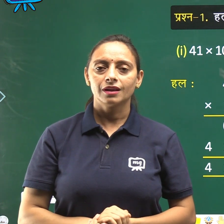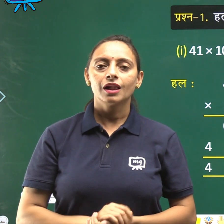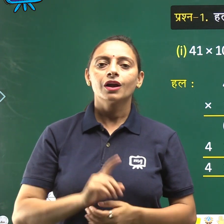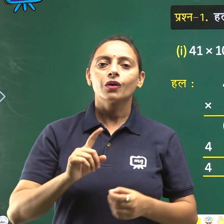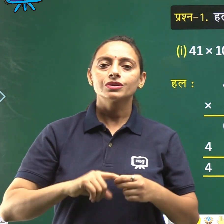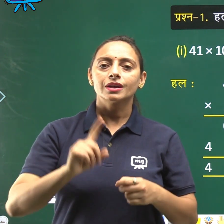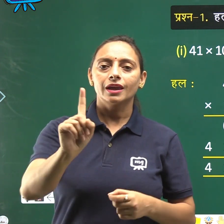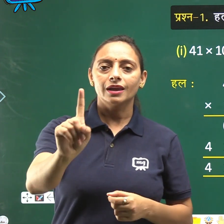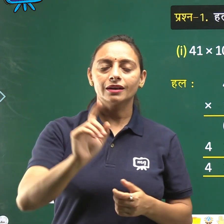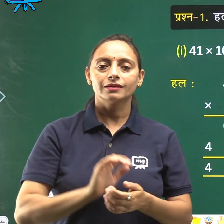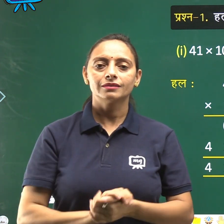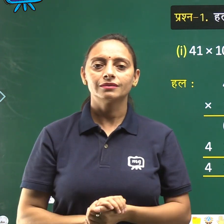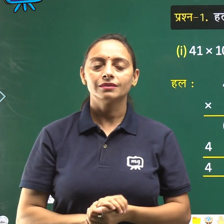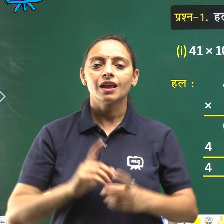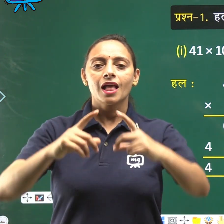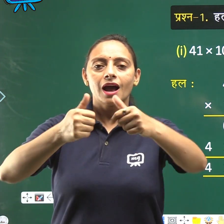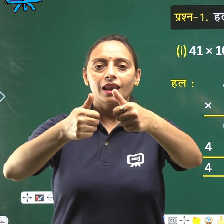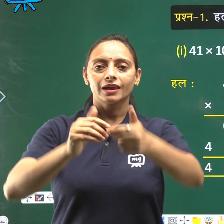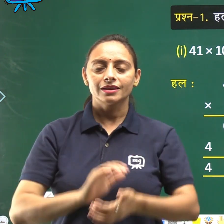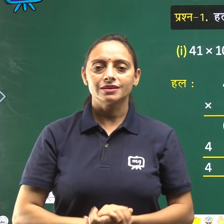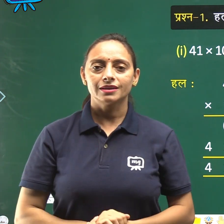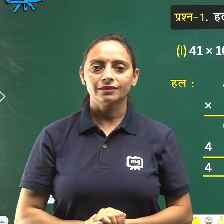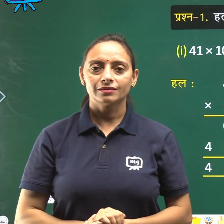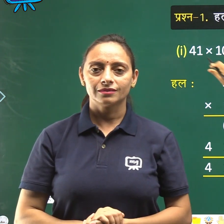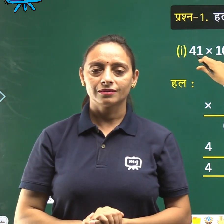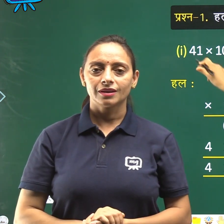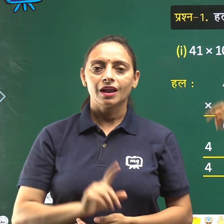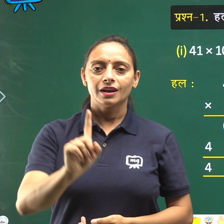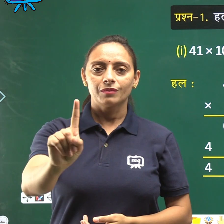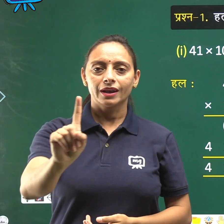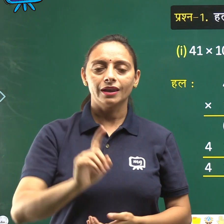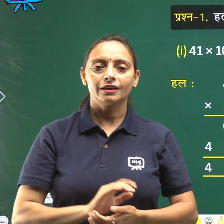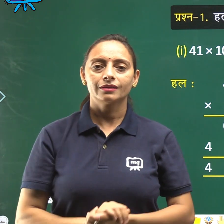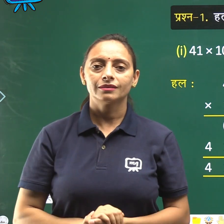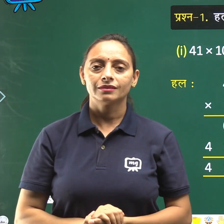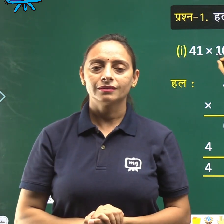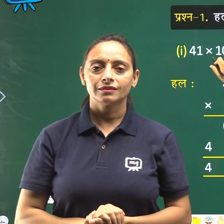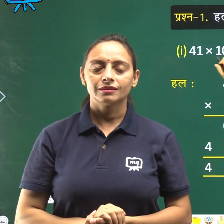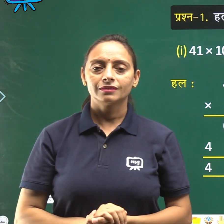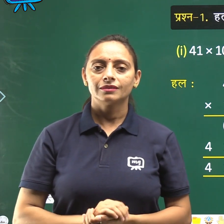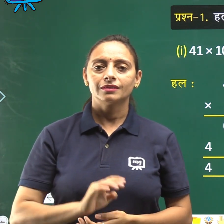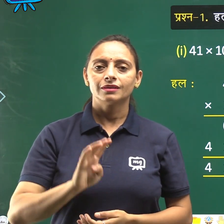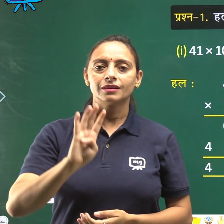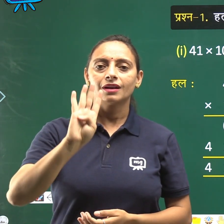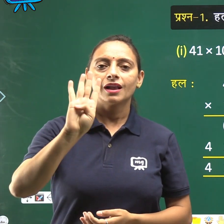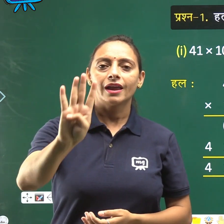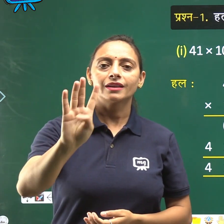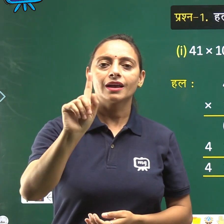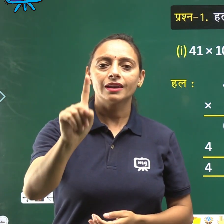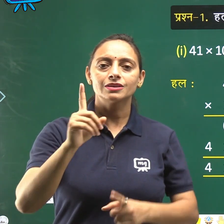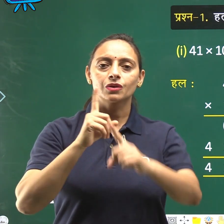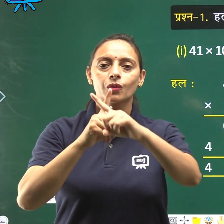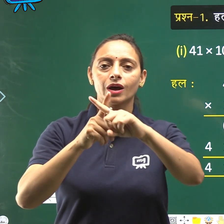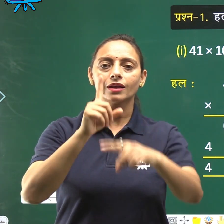प्रश्न 1 हल कीजिए। नंबर 1 41 गुणा 10।